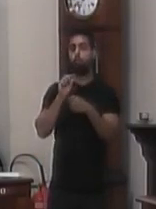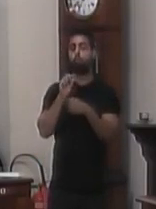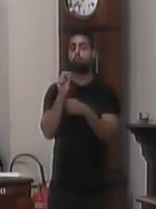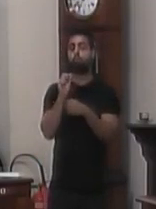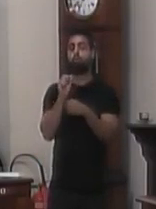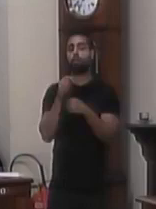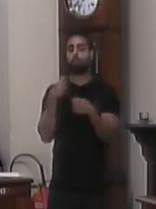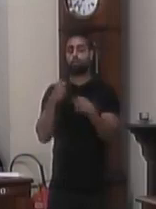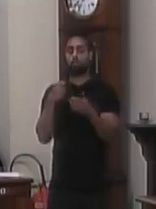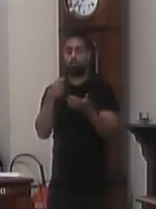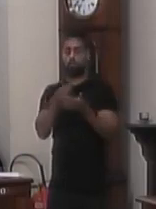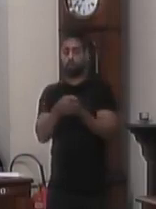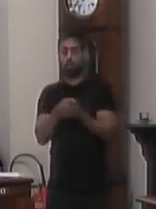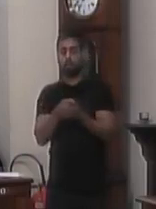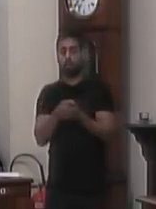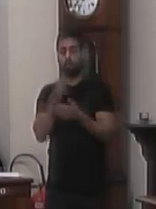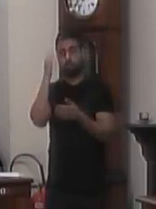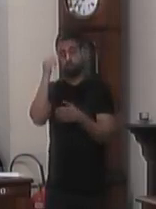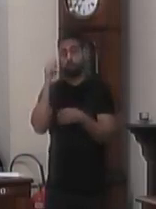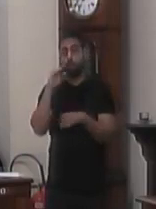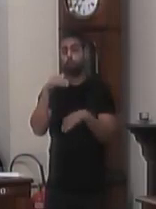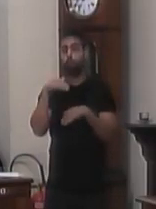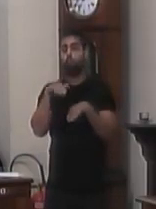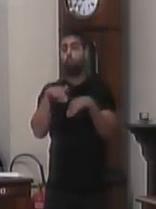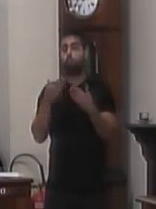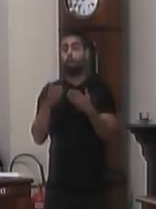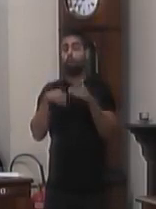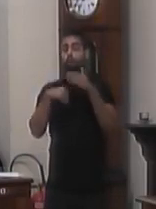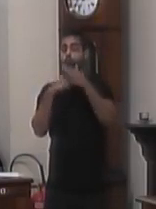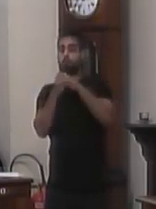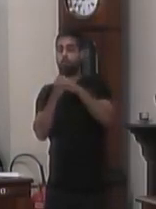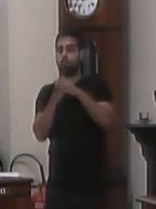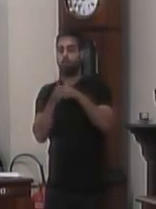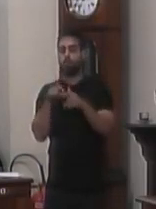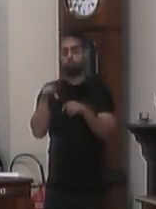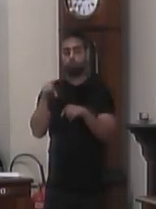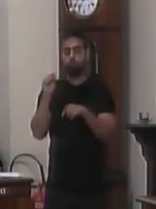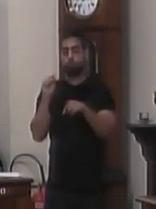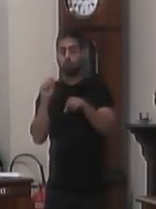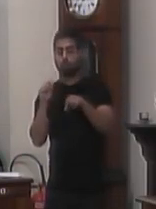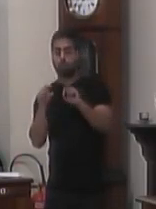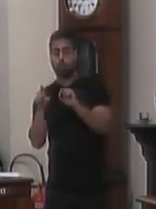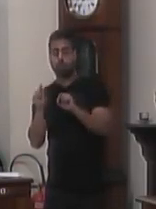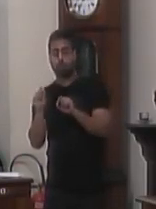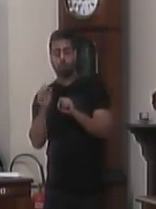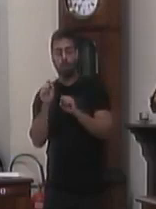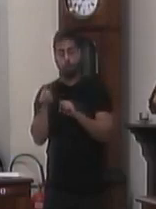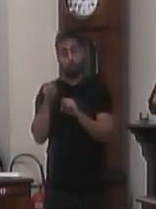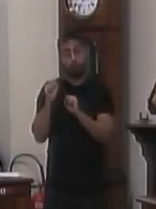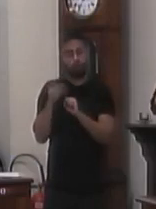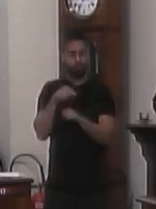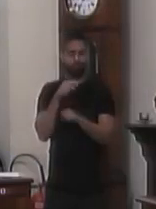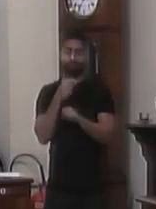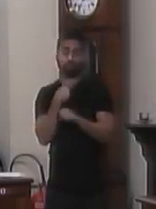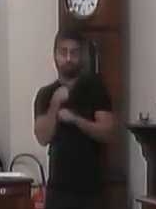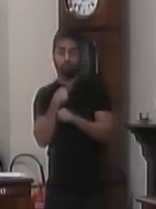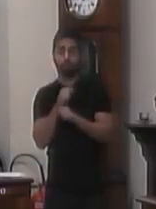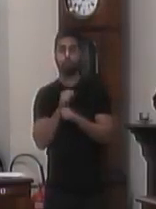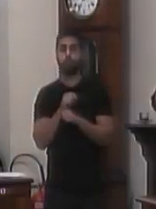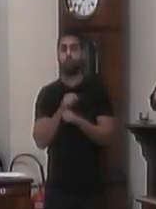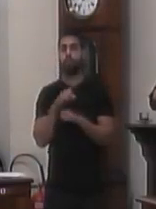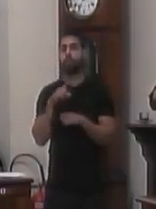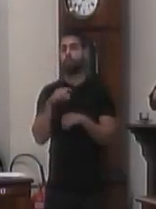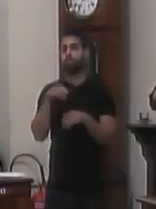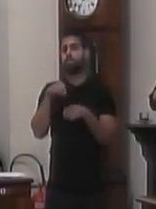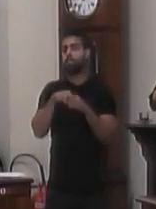gastar, sabem o que tem que ser feito, e às vezes a gente tem que escolher o que pode fazer, o que não pode, mas dentro